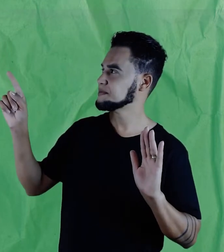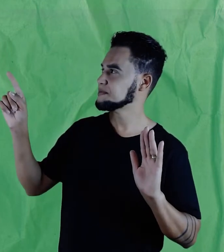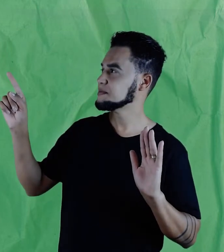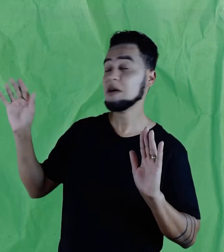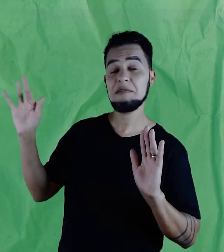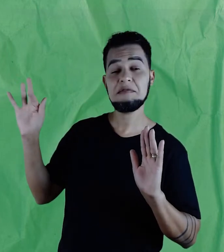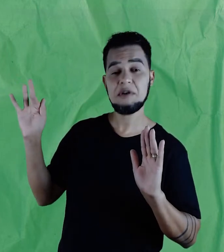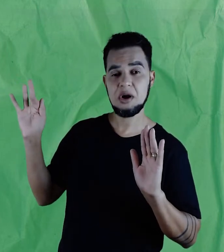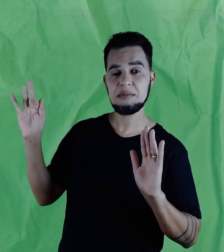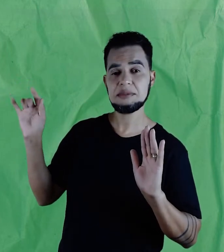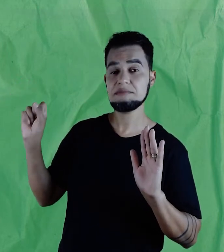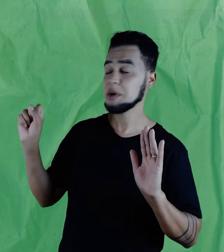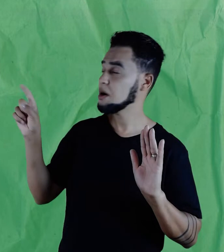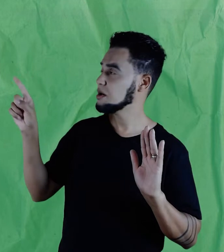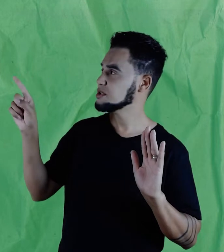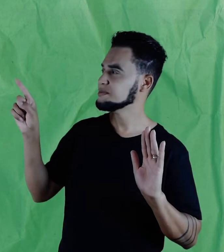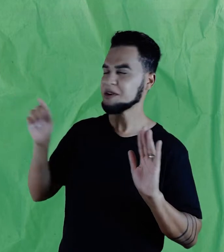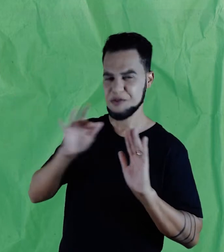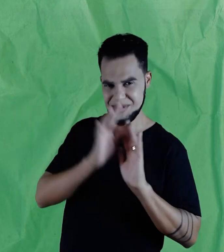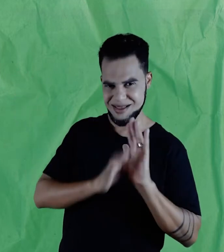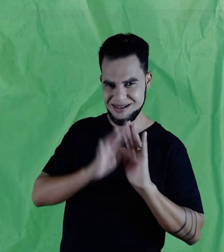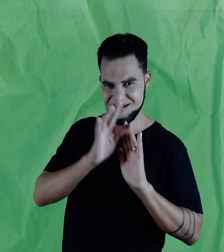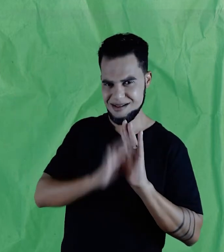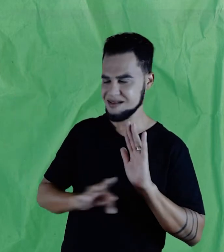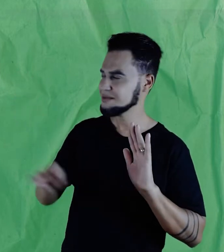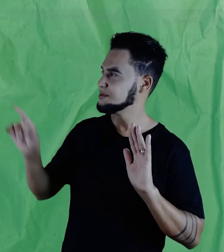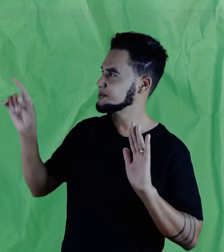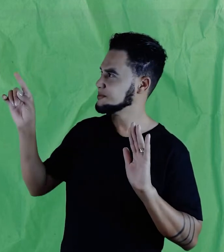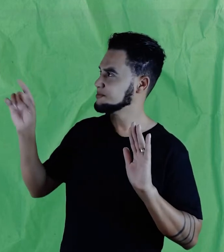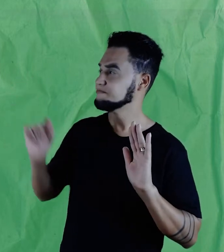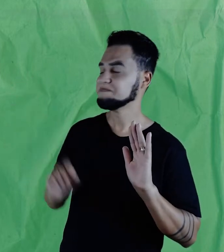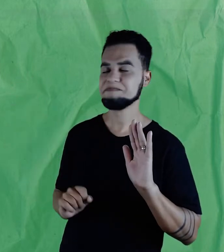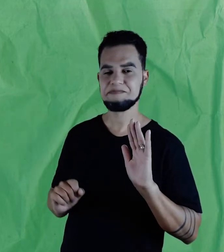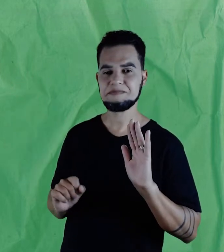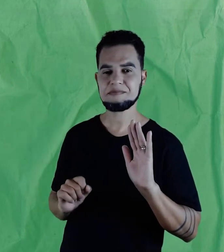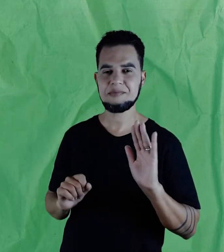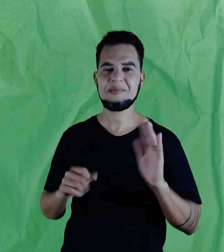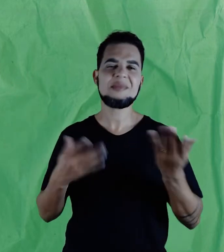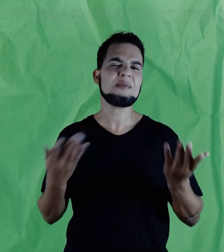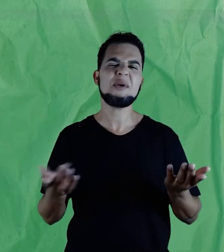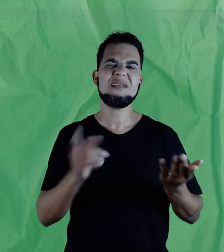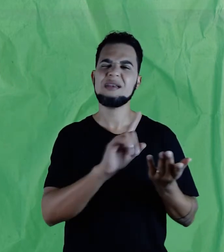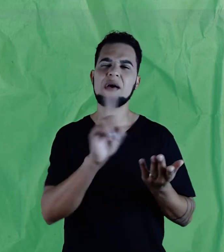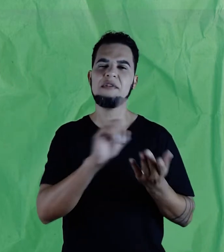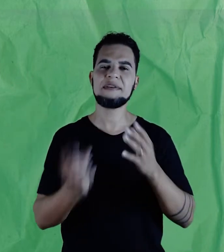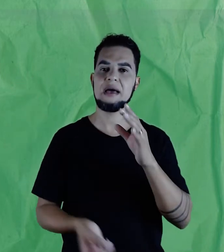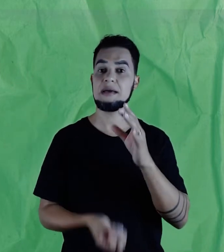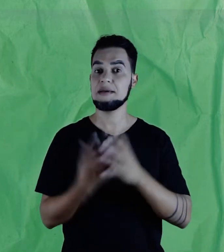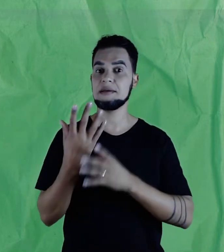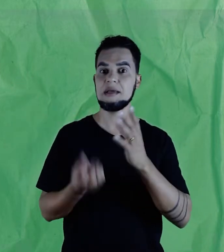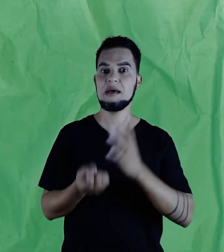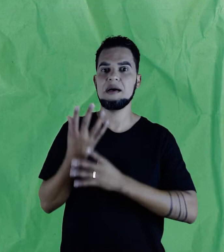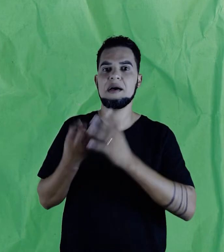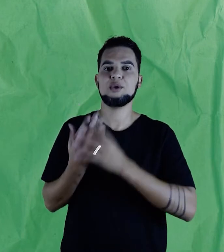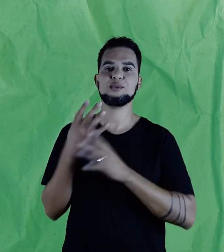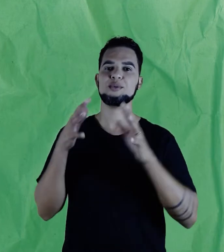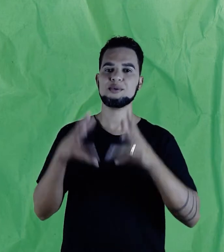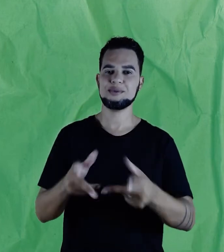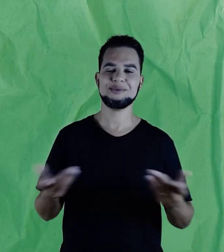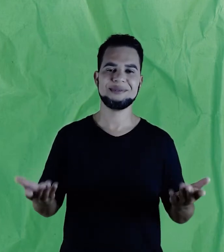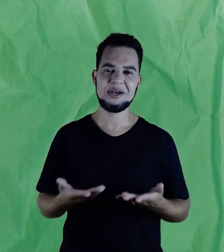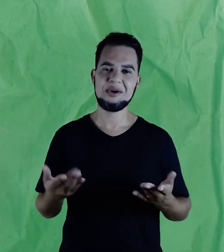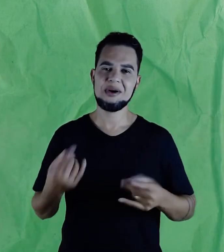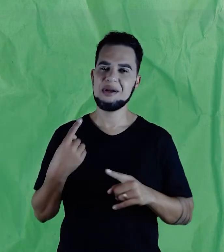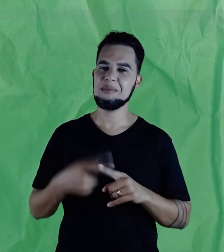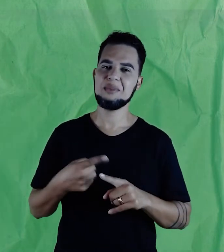form, para formulário. Bom, a gente não vai ficar criando aqui tudo isso agora, porque não faz